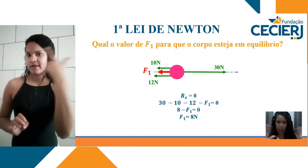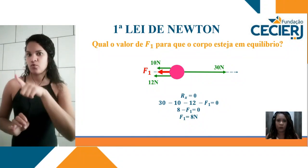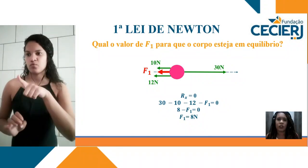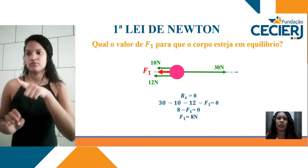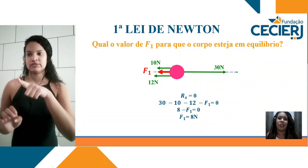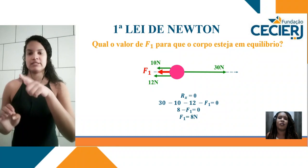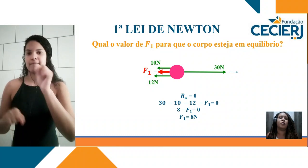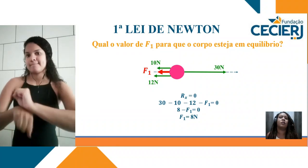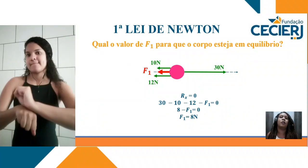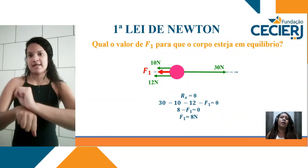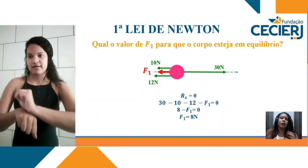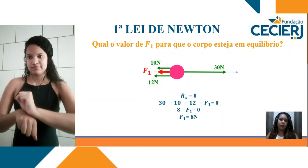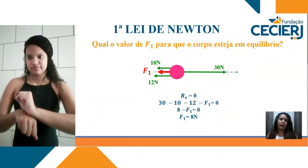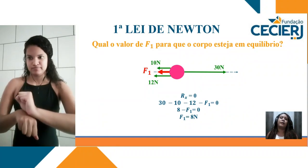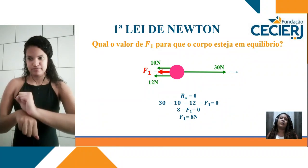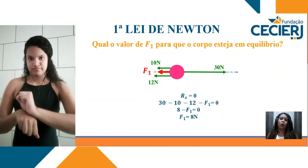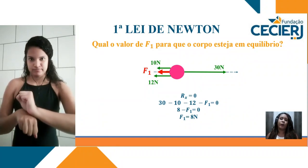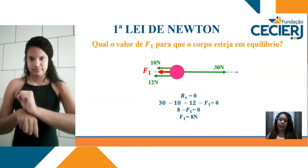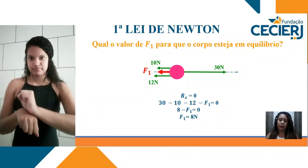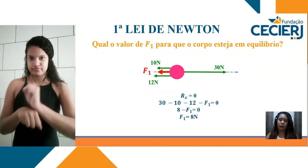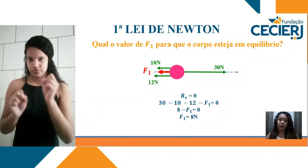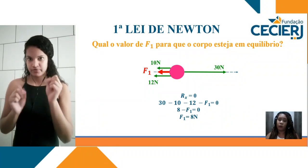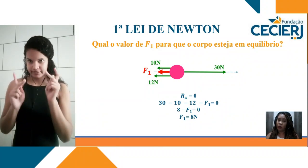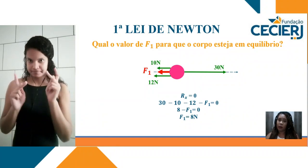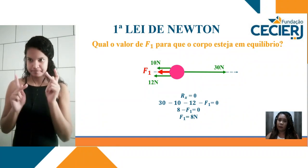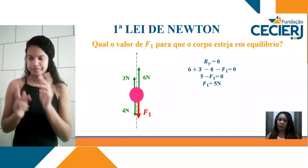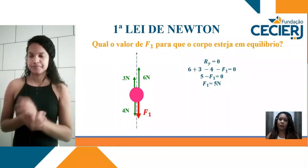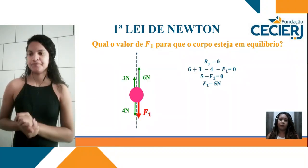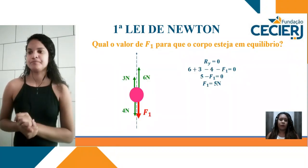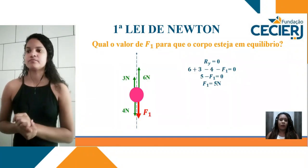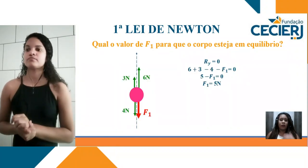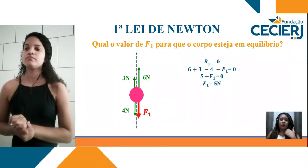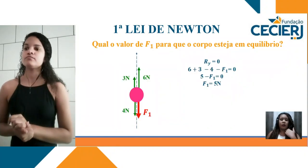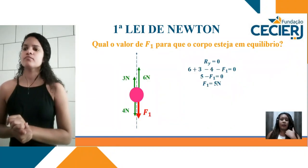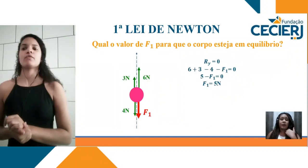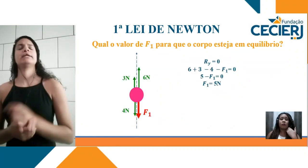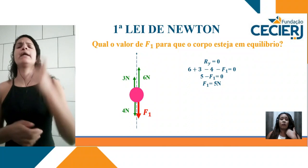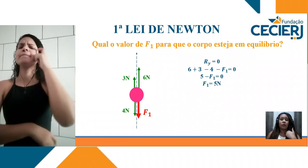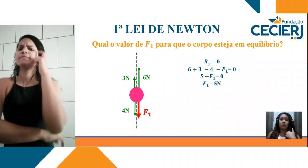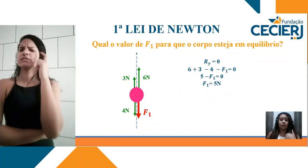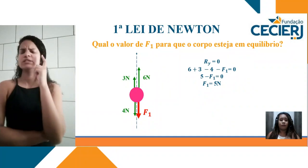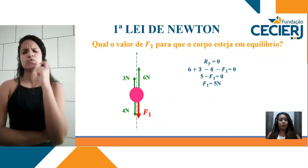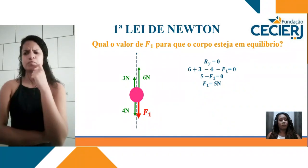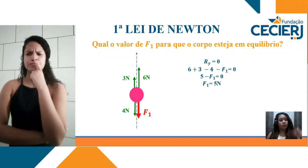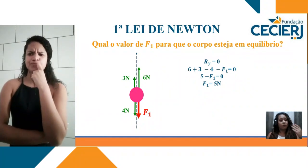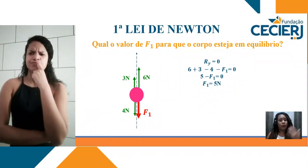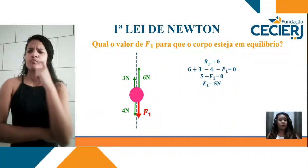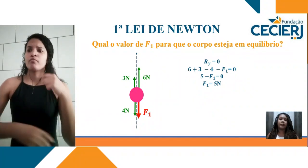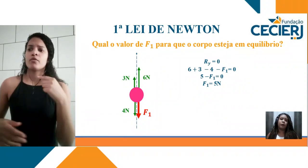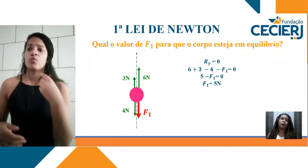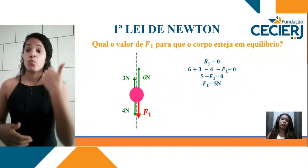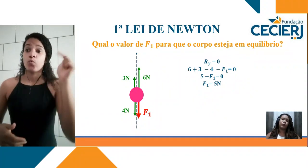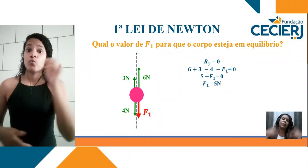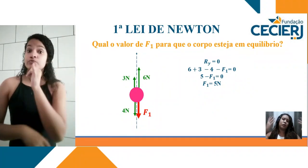essas 3 forças que ele já tinha, para manter esse corpo em equilíbrio, ok? E aí, pensando nisso, para